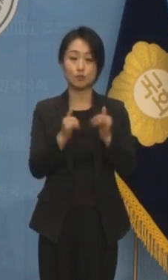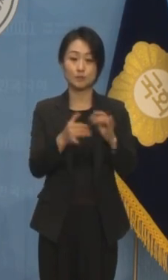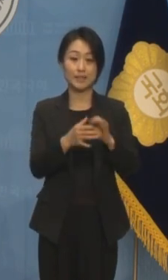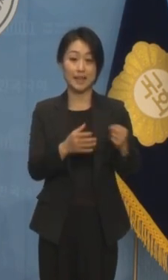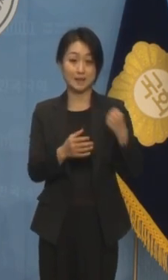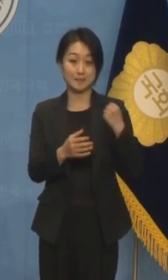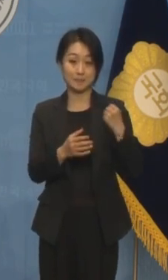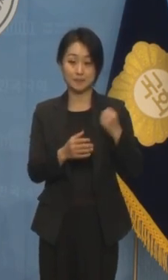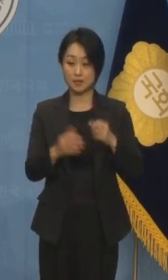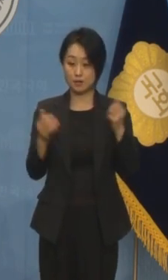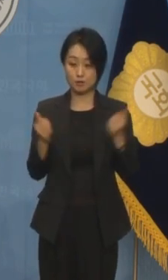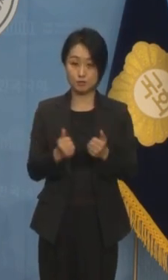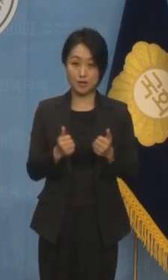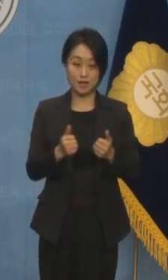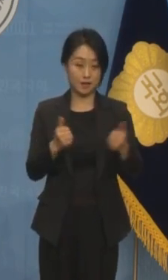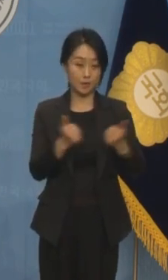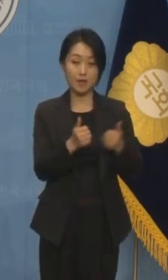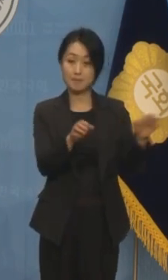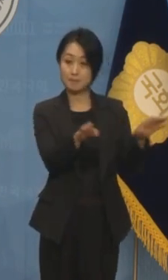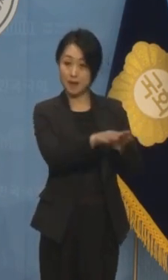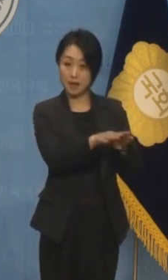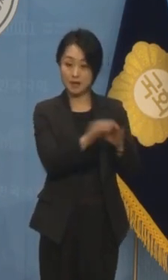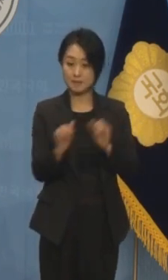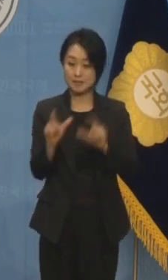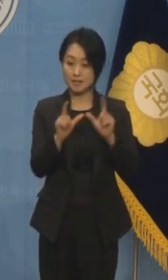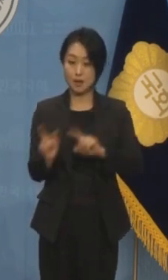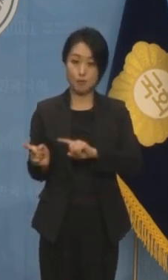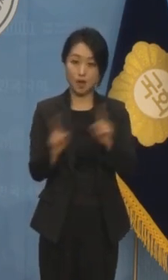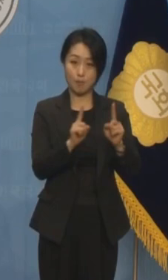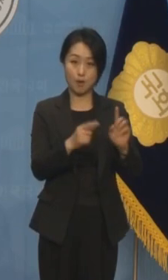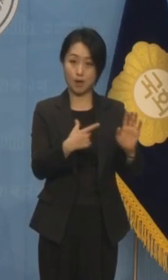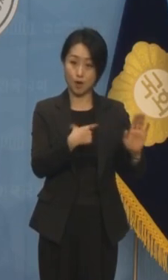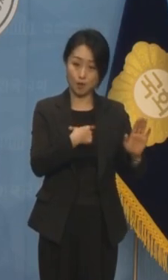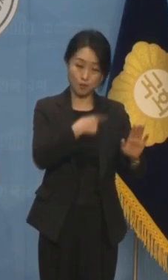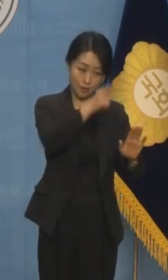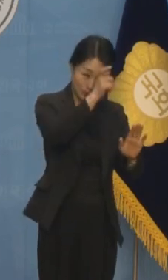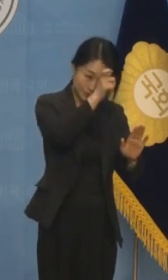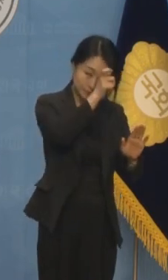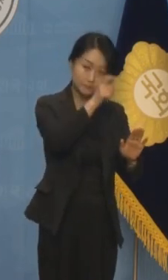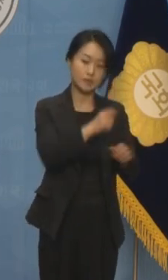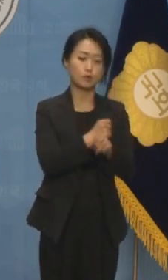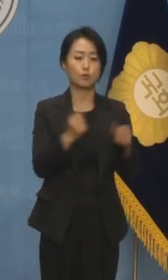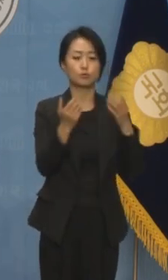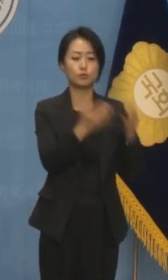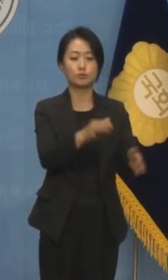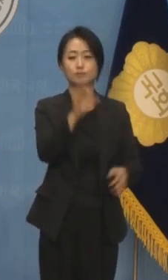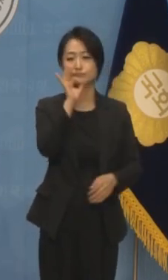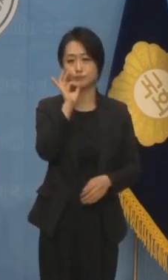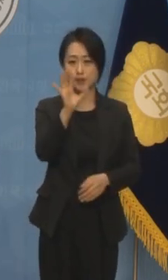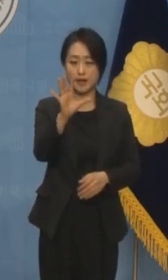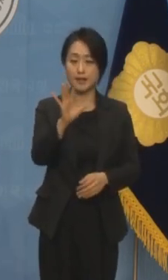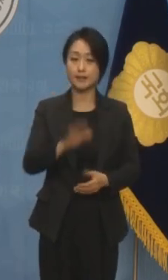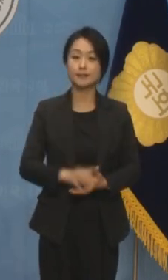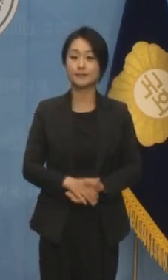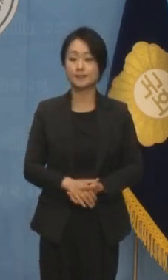국민의힘의 국회 보이콧, 민생 회복을 거부하는 집권 여당의 목리는 용서받지 못합니다.